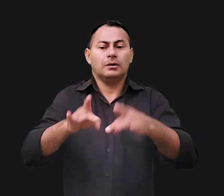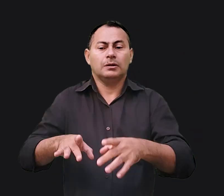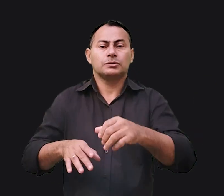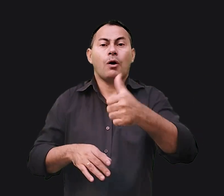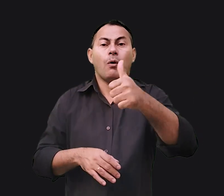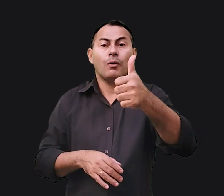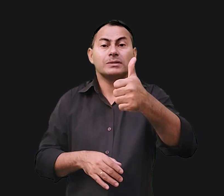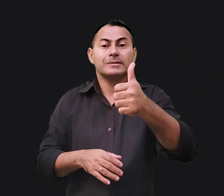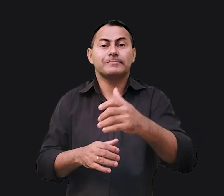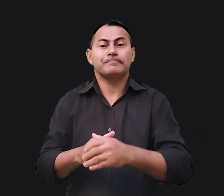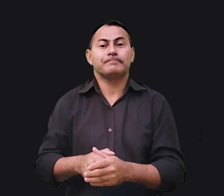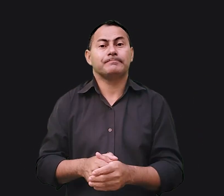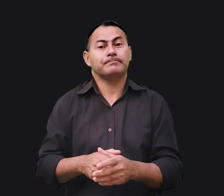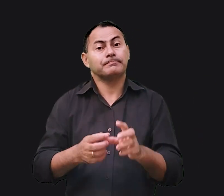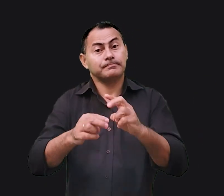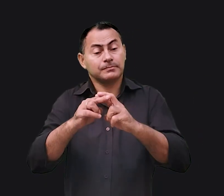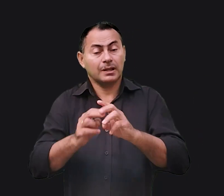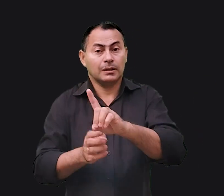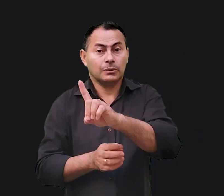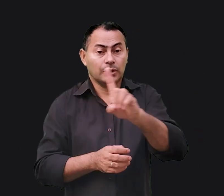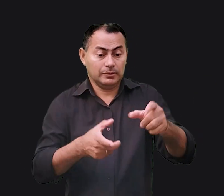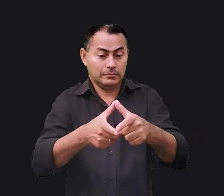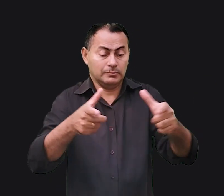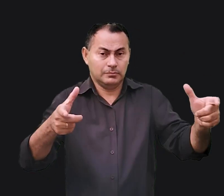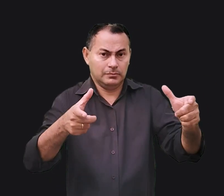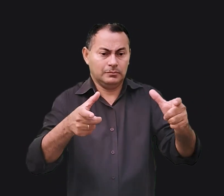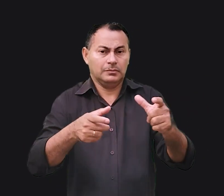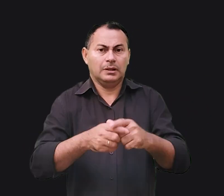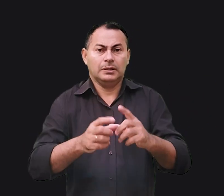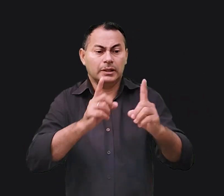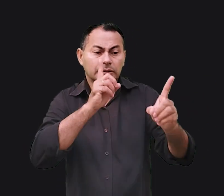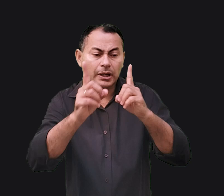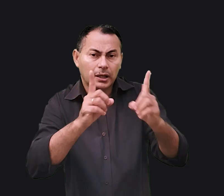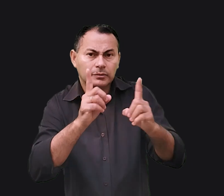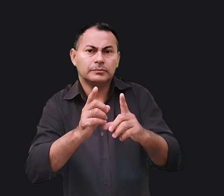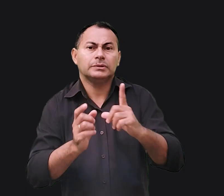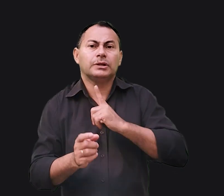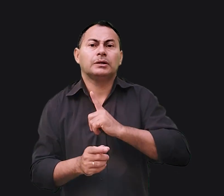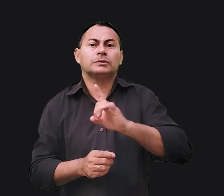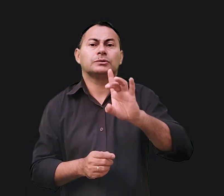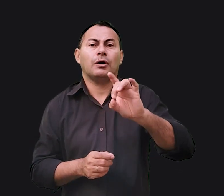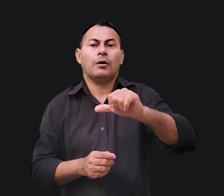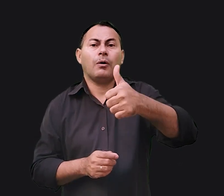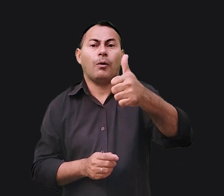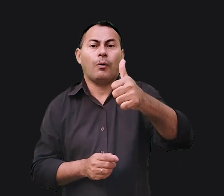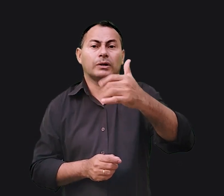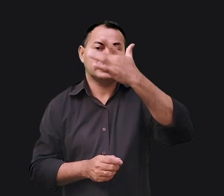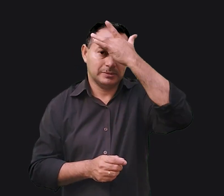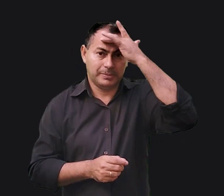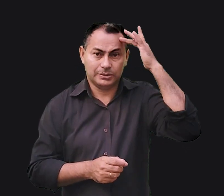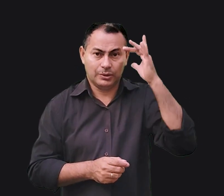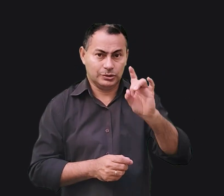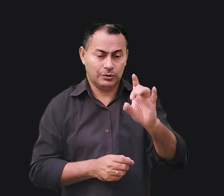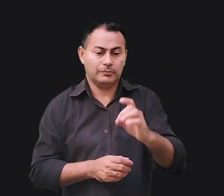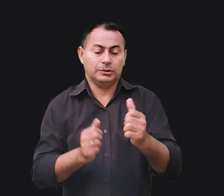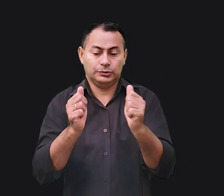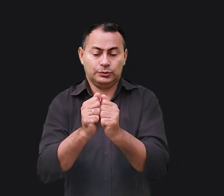apenas 11. Portanto, durante a maior parte deste diálogo, havia apenas 11 pessoas com